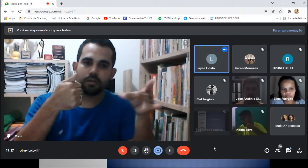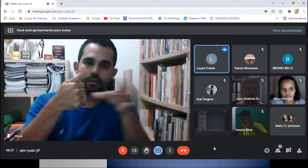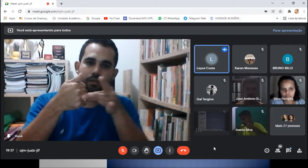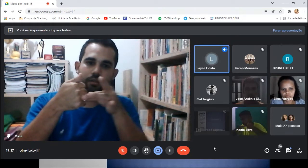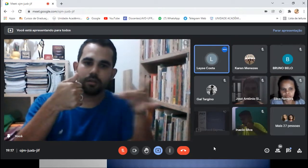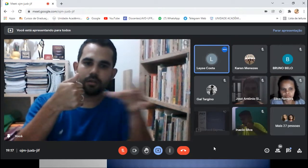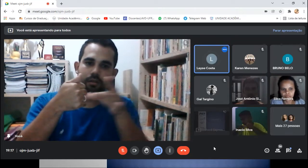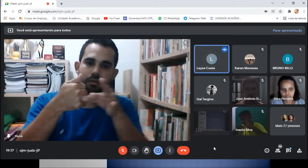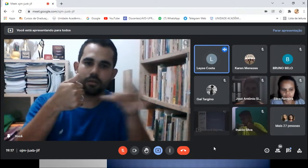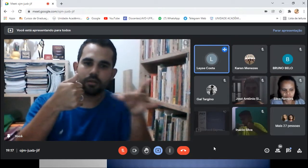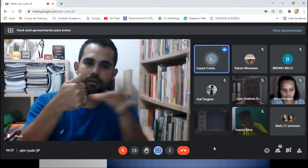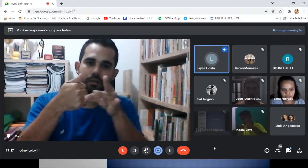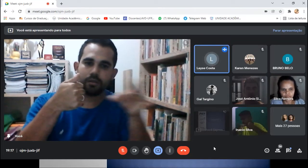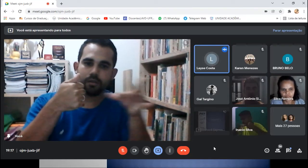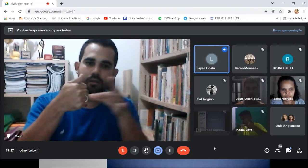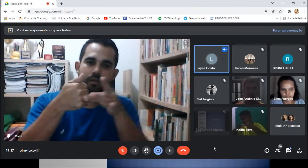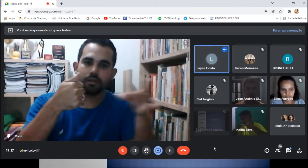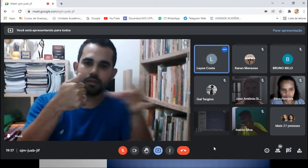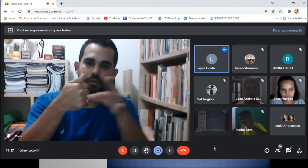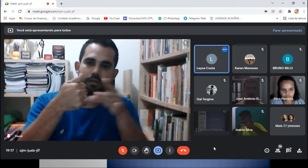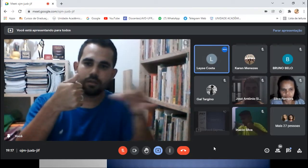de signética.